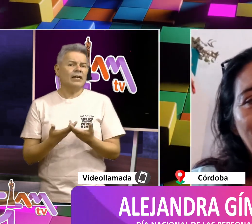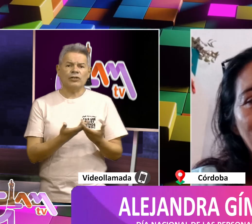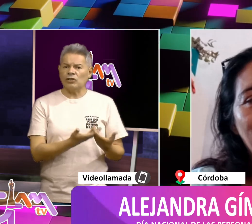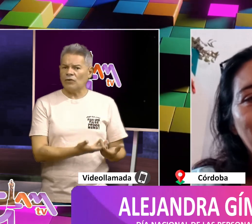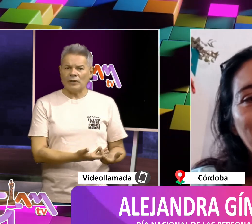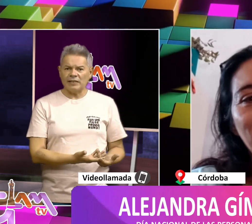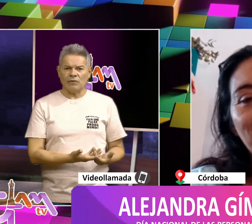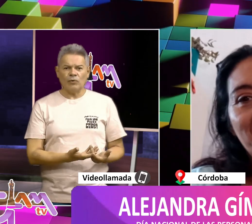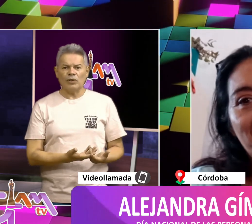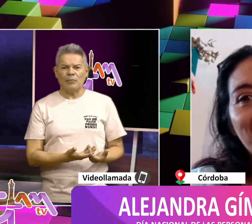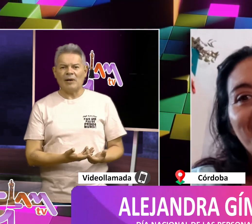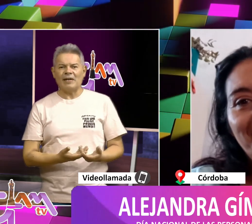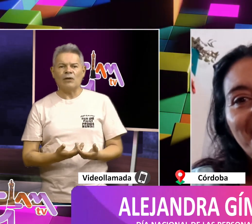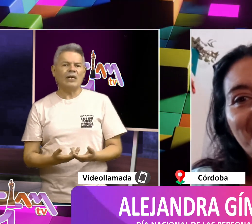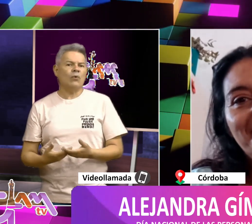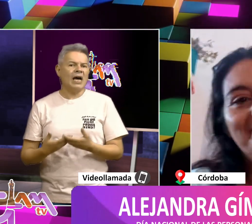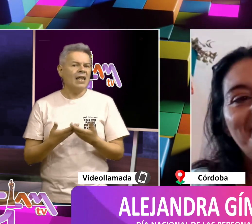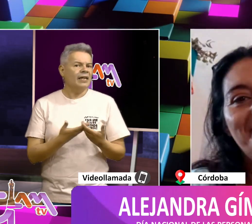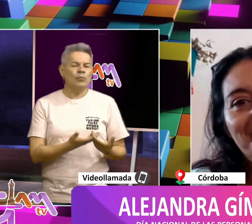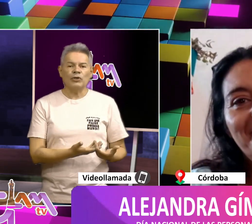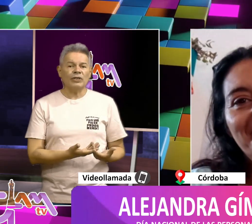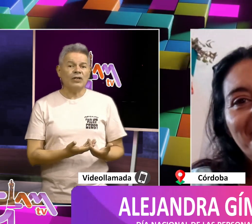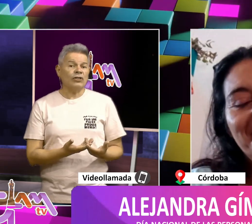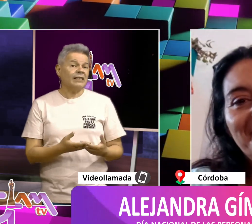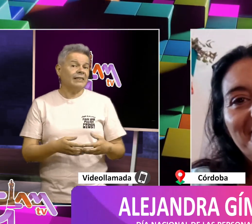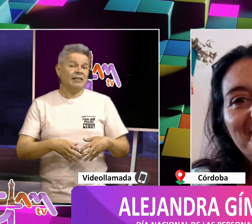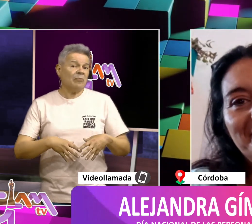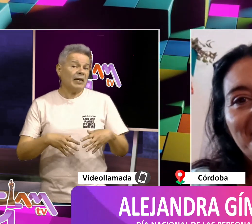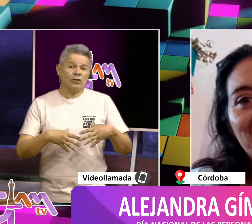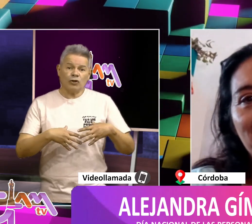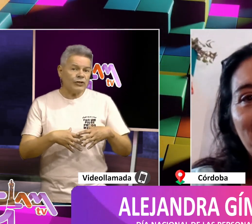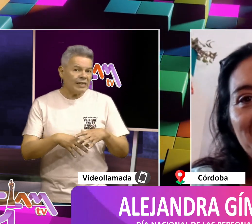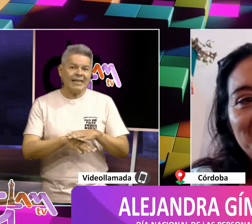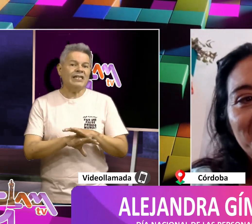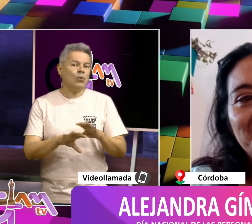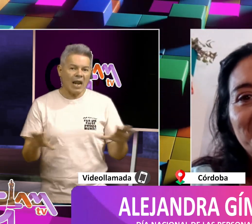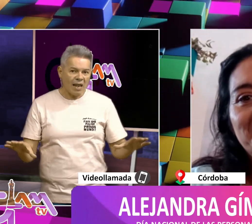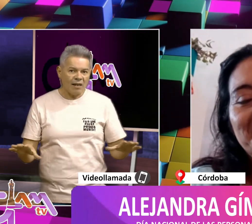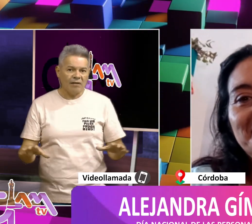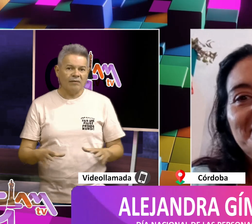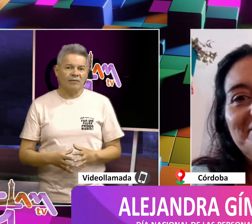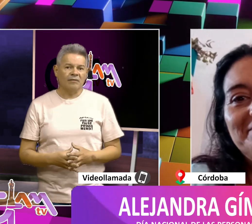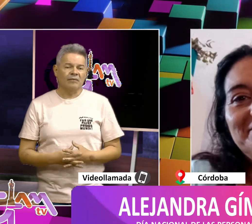integrarlos, que los chicos son felices cuando uno le puede hablar de igual a igual, que un montón de cosas, y sin embargo todo sigue